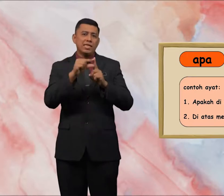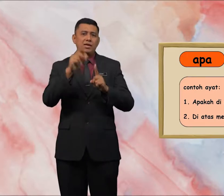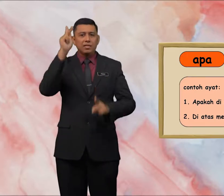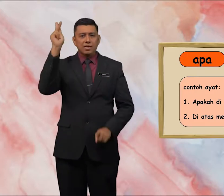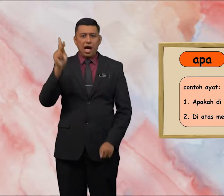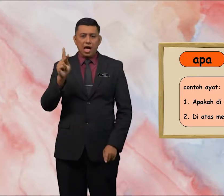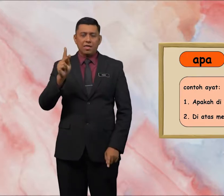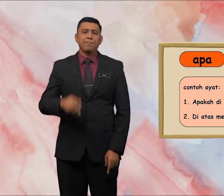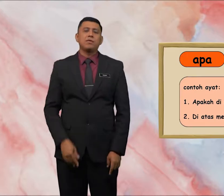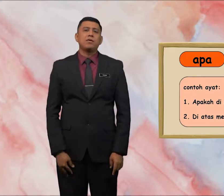partikel kah.